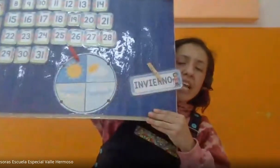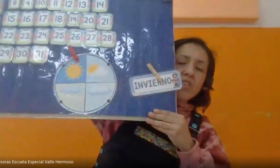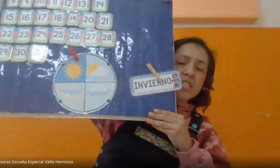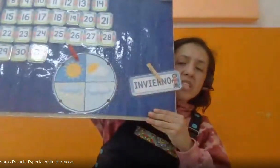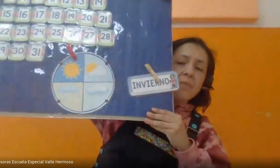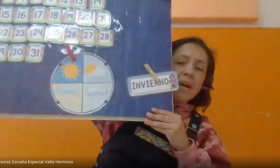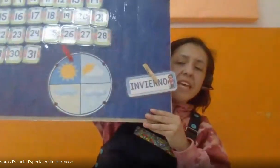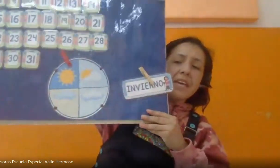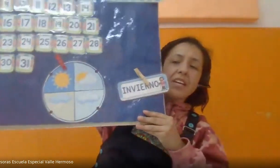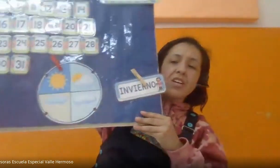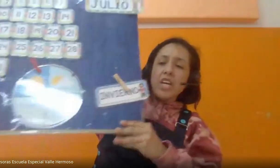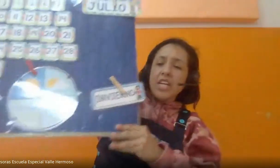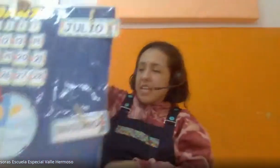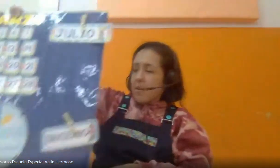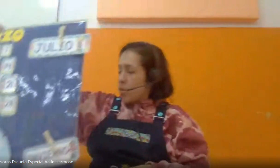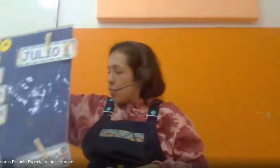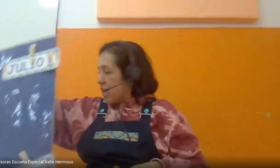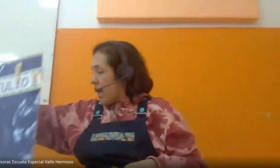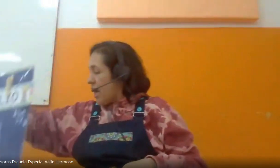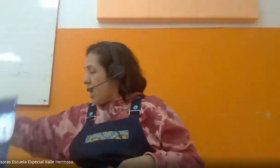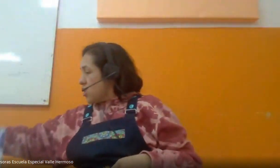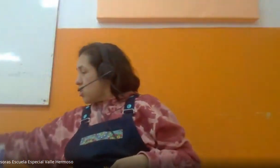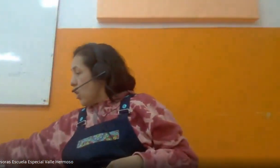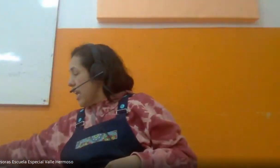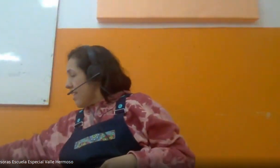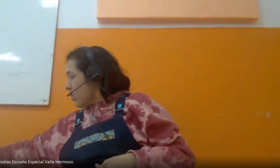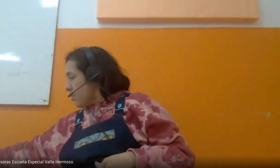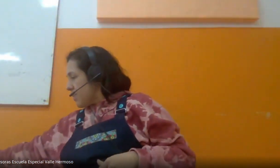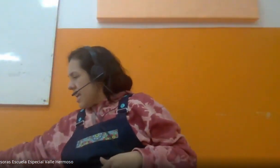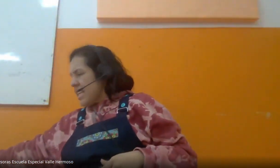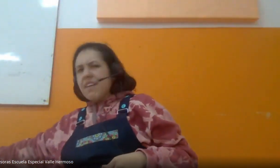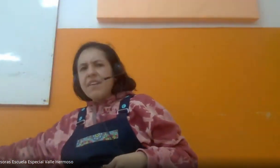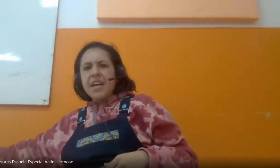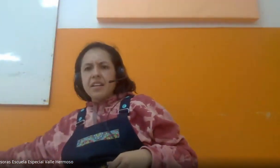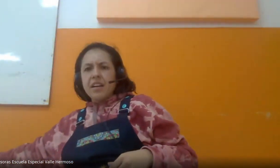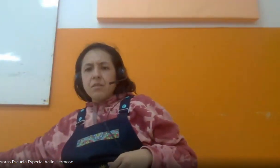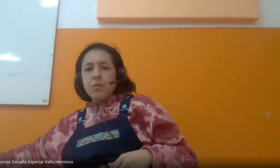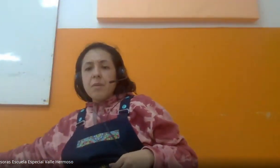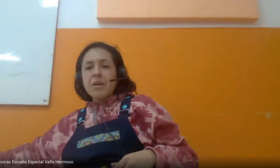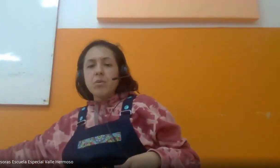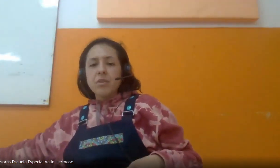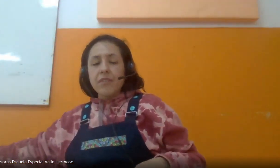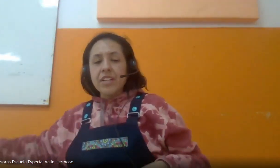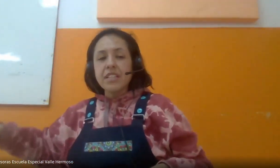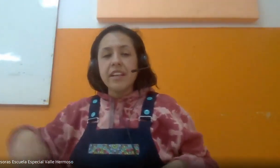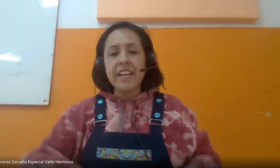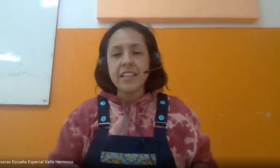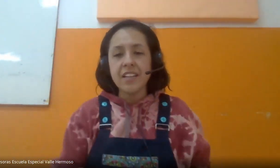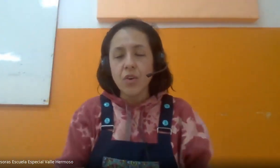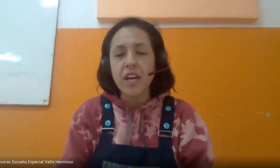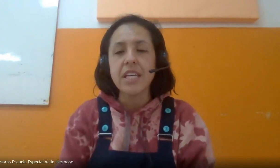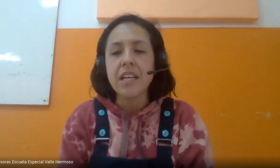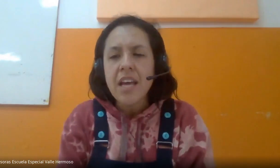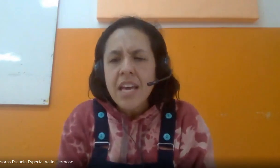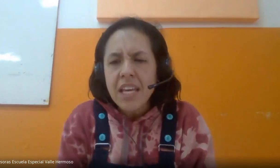año que se llama invierno, y tenemos un día soleado. Y a ver, una pregunta, a ver si estaban atentos ayer. ¿Qué